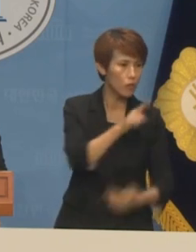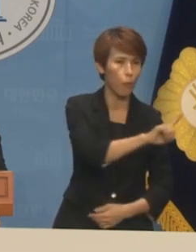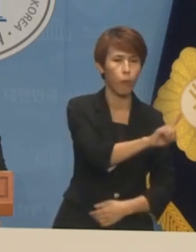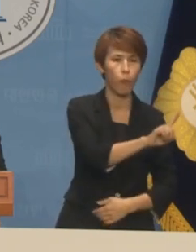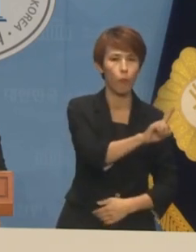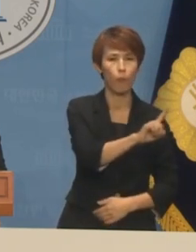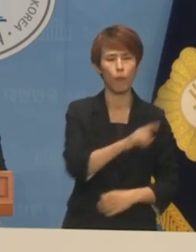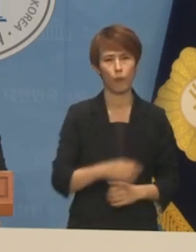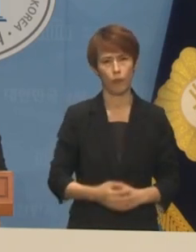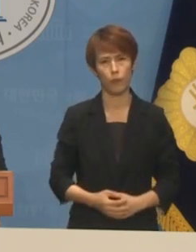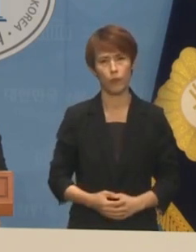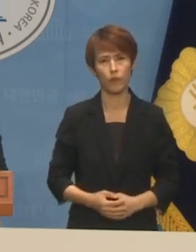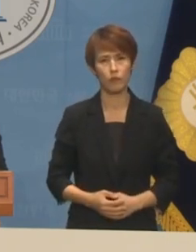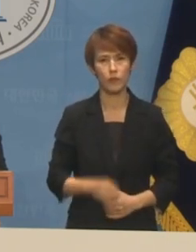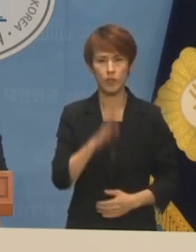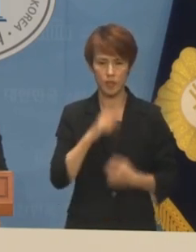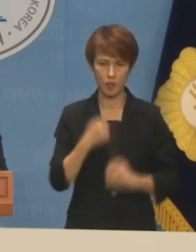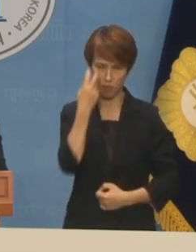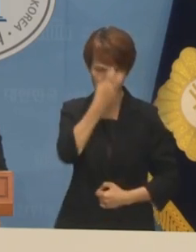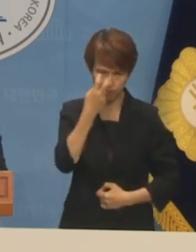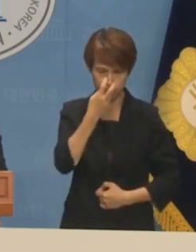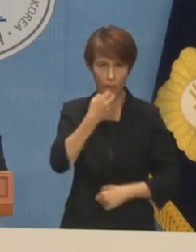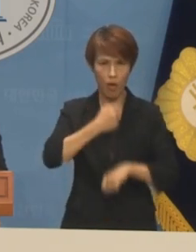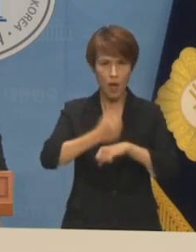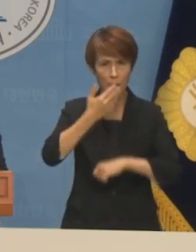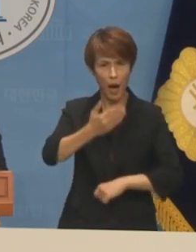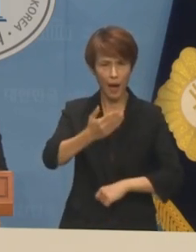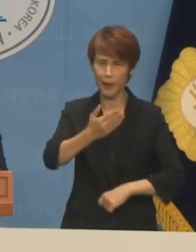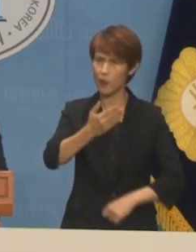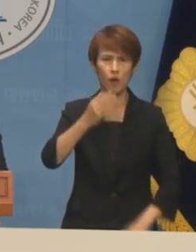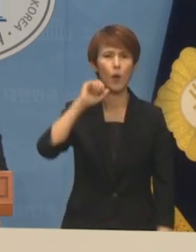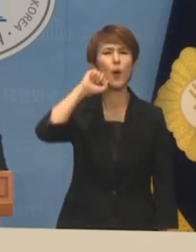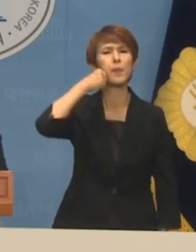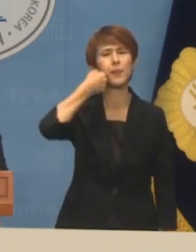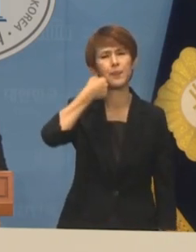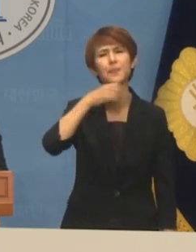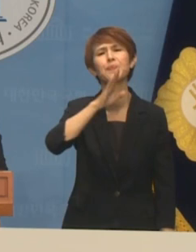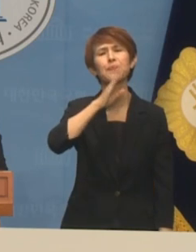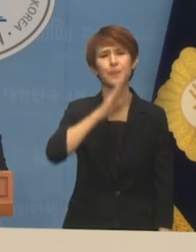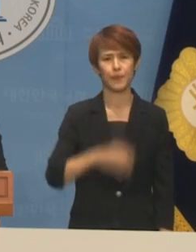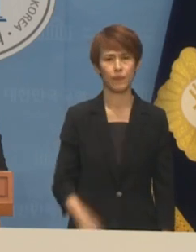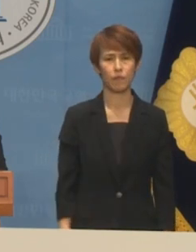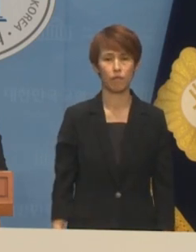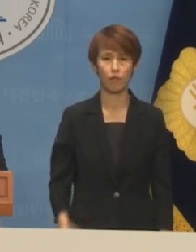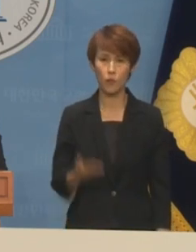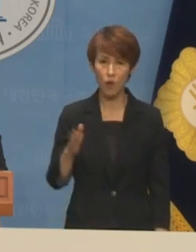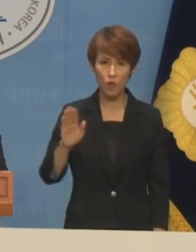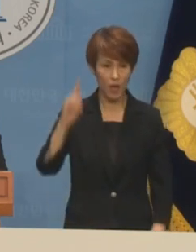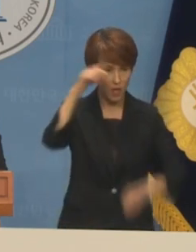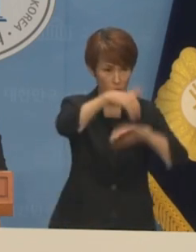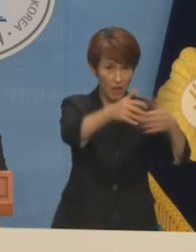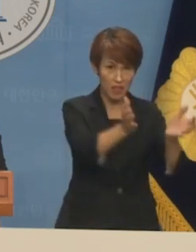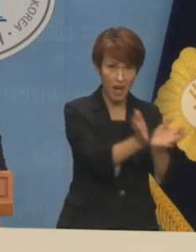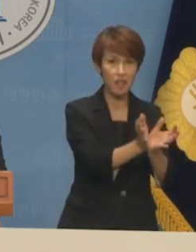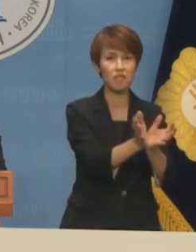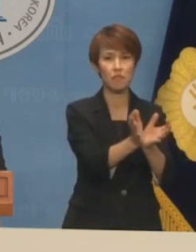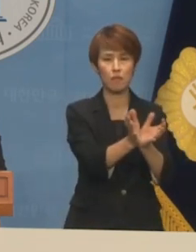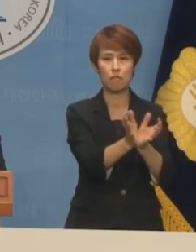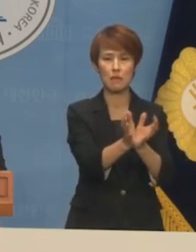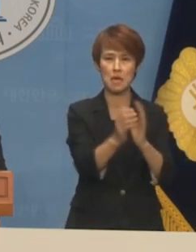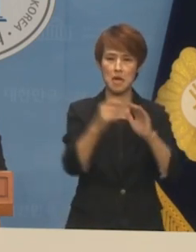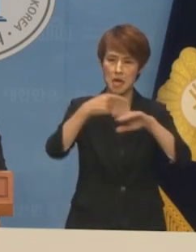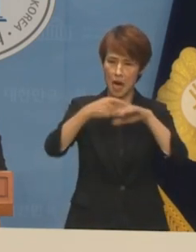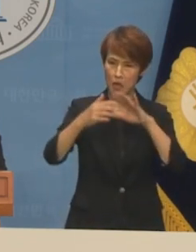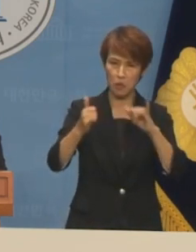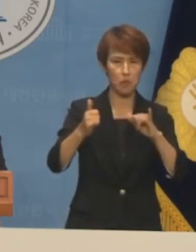그런 상황에서 진상규명을 제대로 할 수 없다는 것은 분명하다. 그런데도 기획단은 동포를 학살할 수